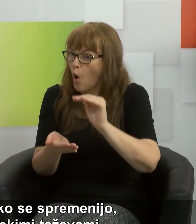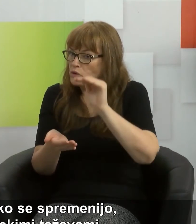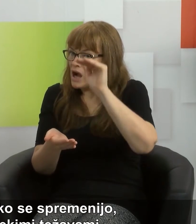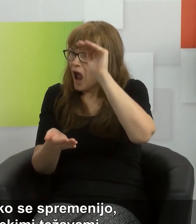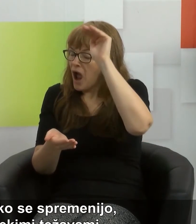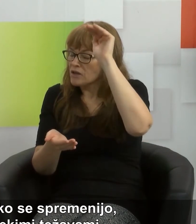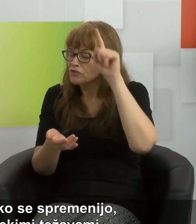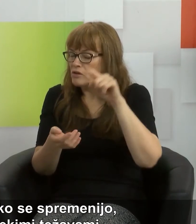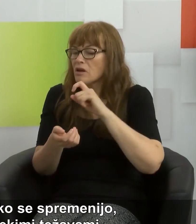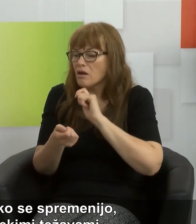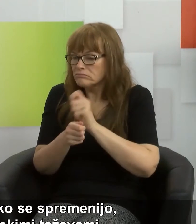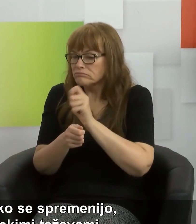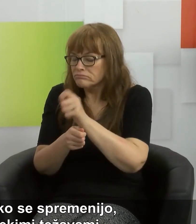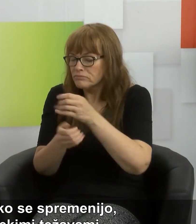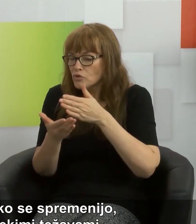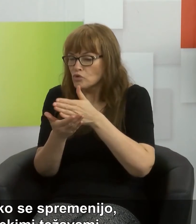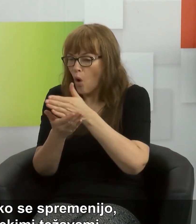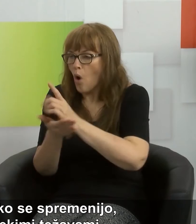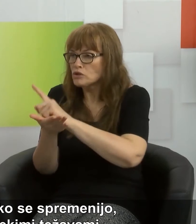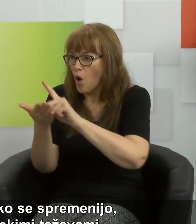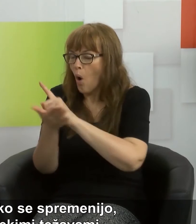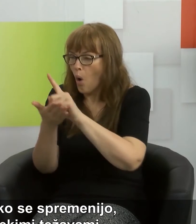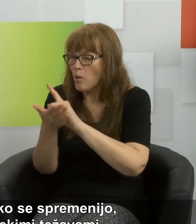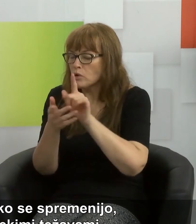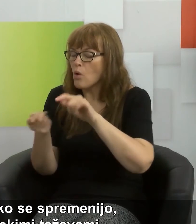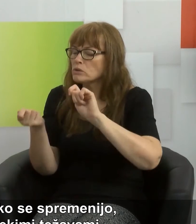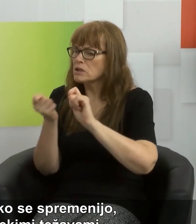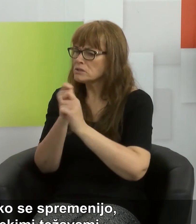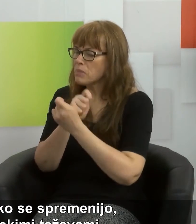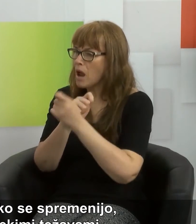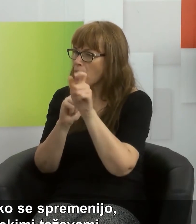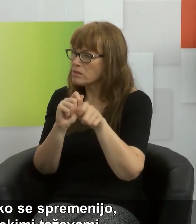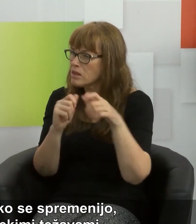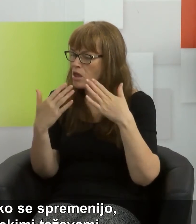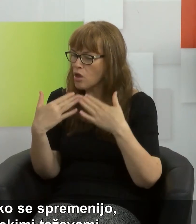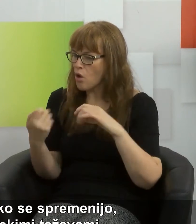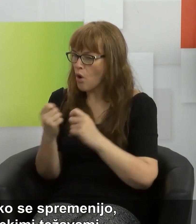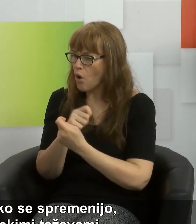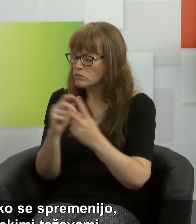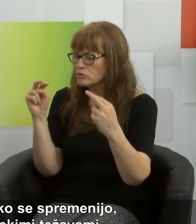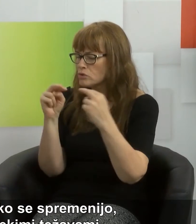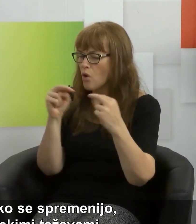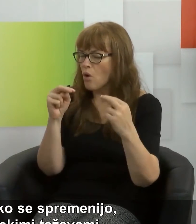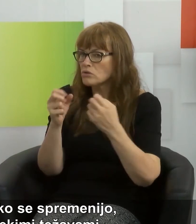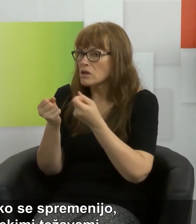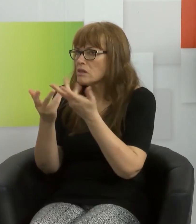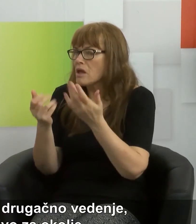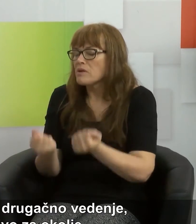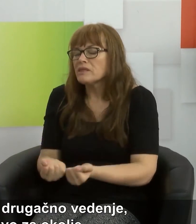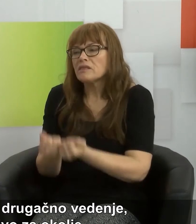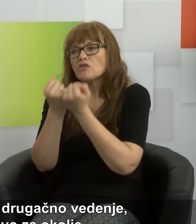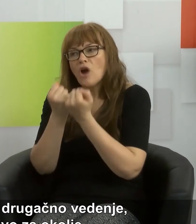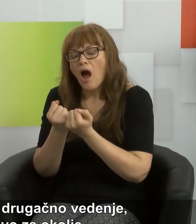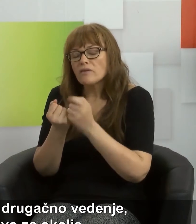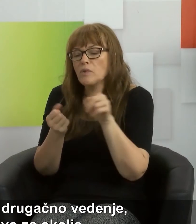gre skozi obdobja, ko se spremenijo, ko v bistvu se soočajo z nekimi težavami,